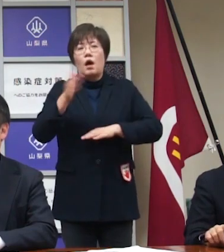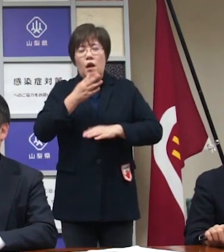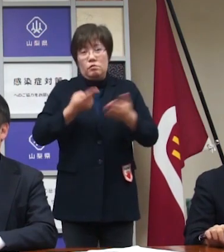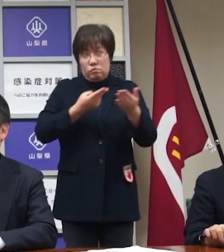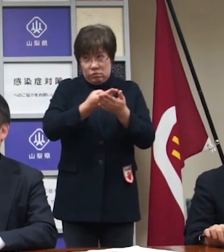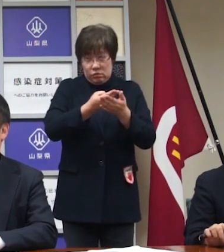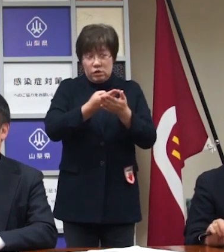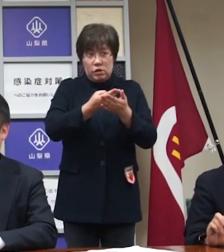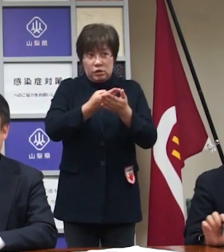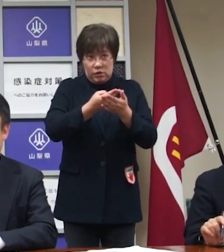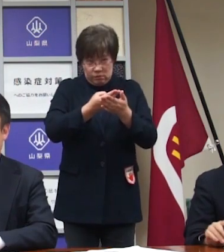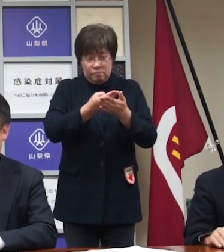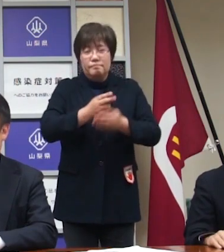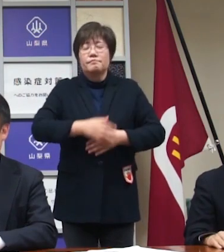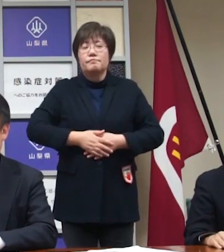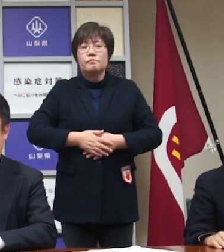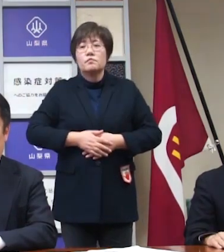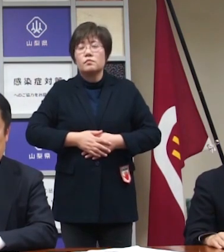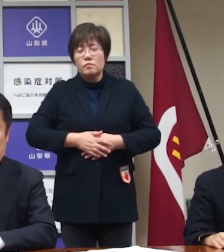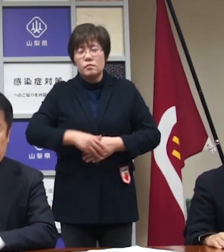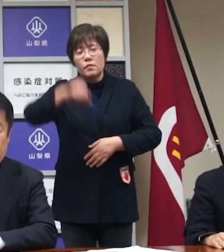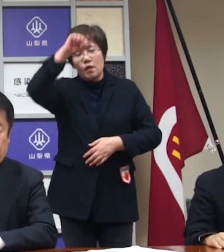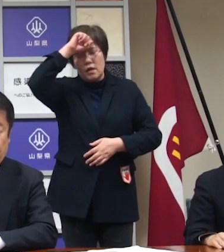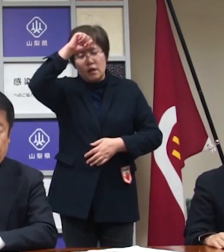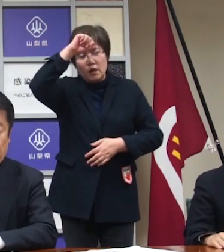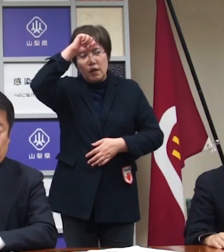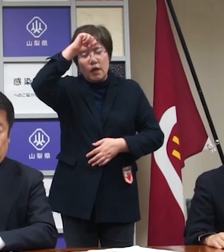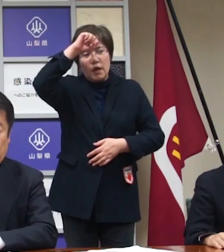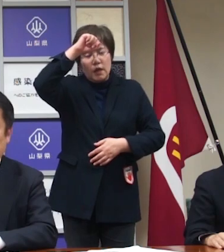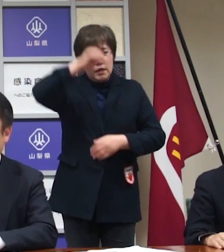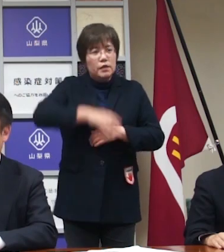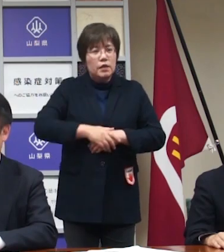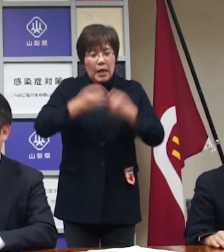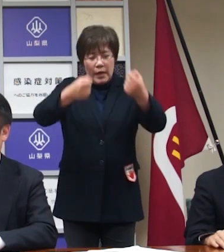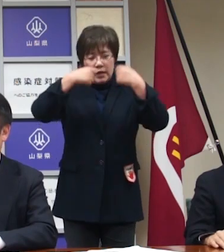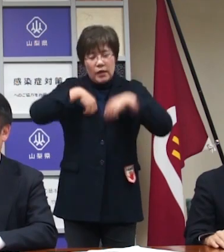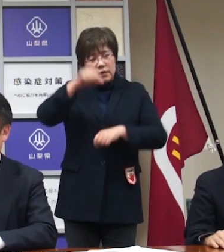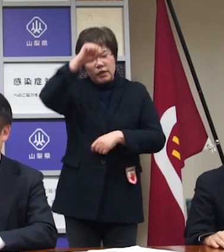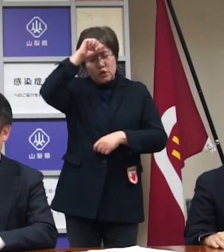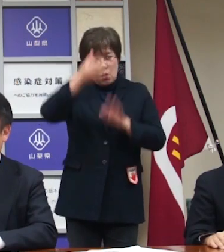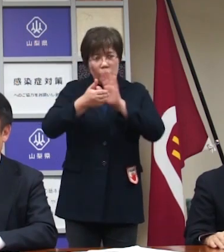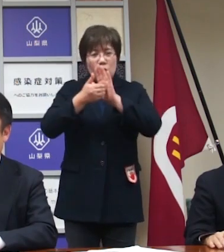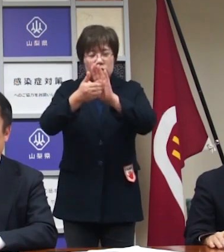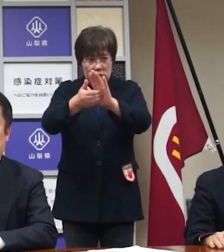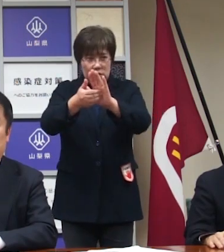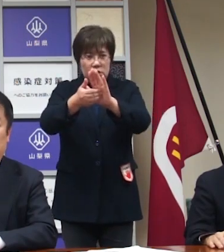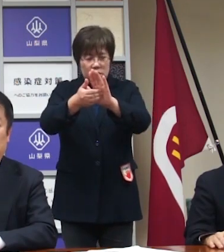る、はい、感染症法による勧告入院になります。